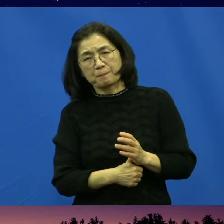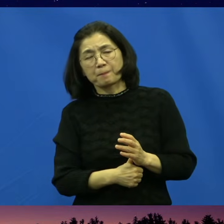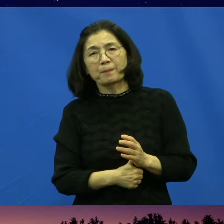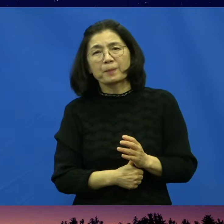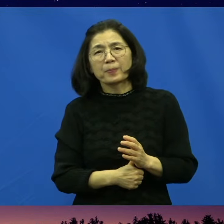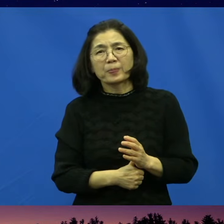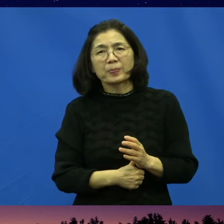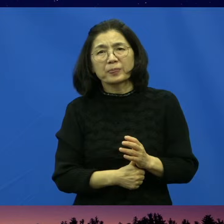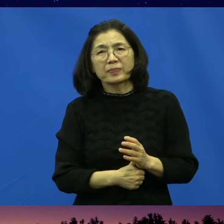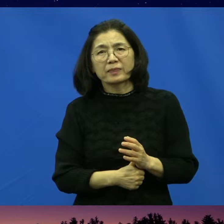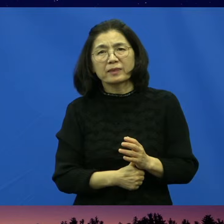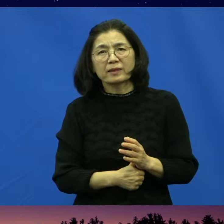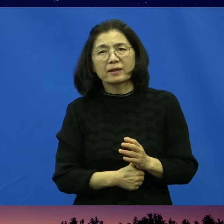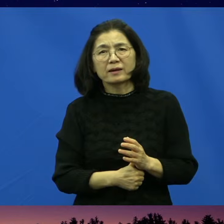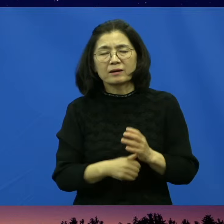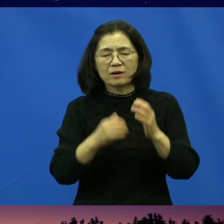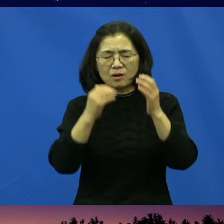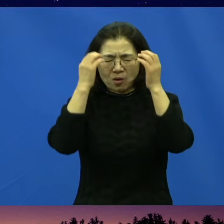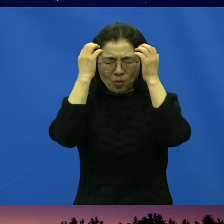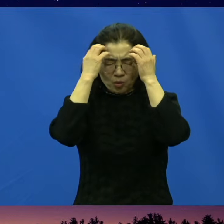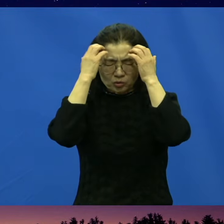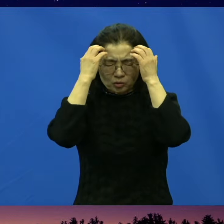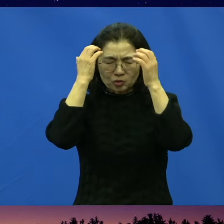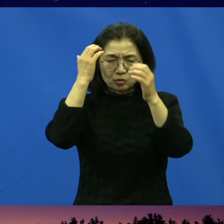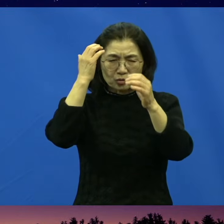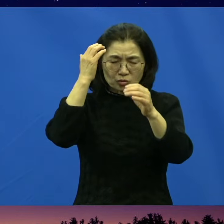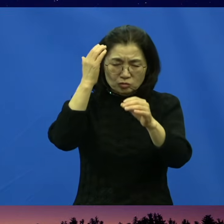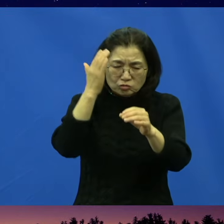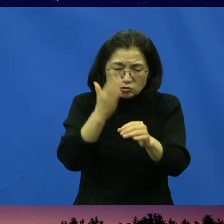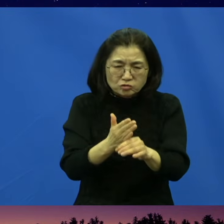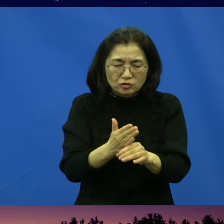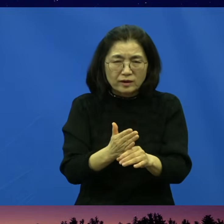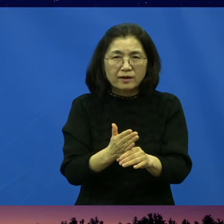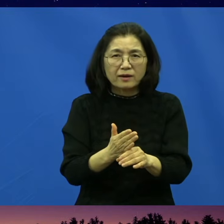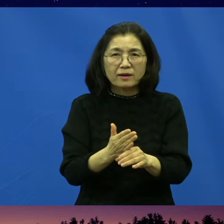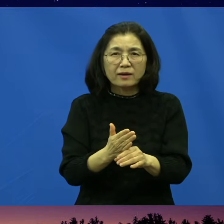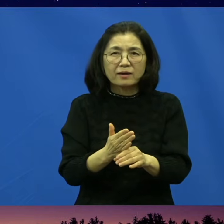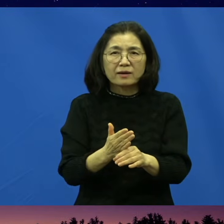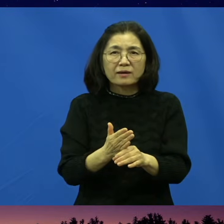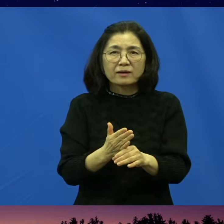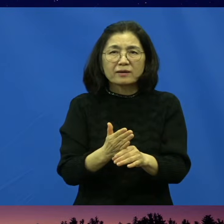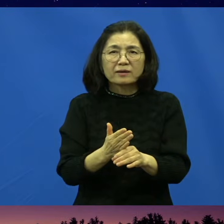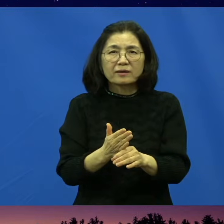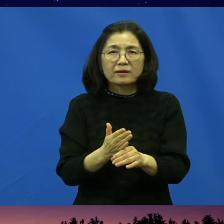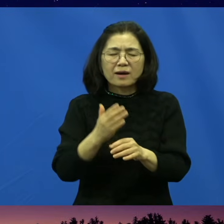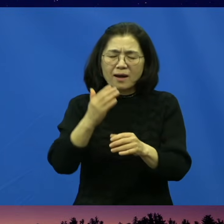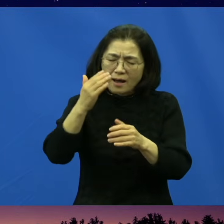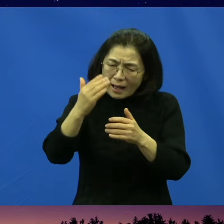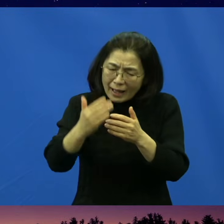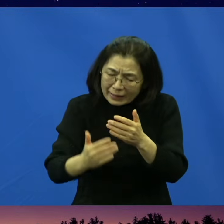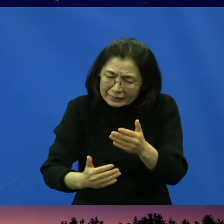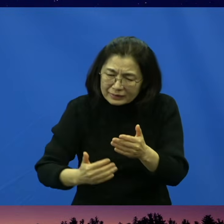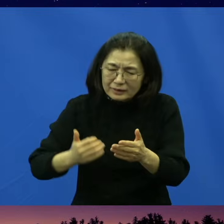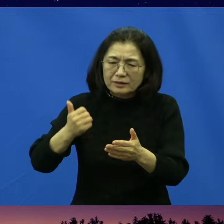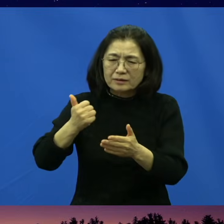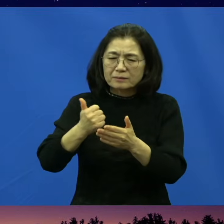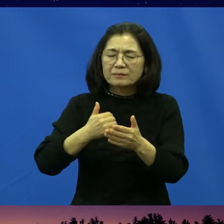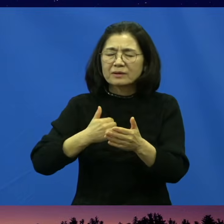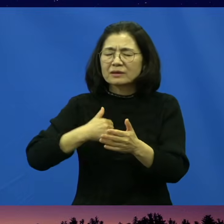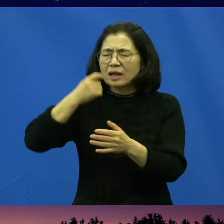그래서 고통 가운데 어쩔 줄 몰라 하는 영혼에게 나오는 탄식과 같은 고백은, 하나님, 나 좀 불쌍히